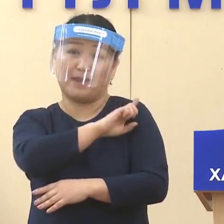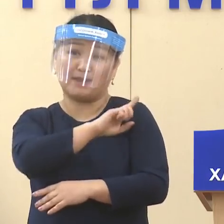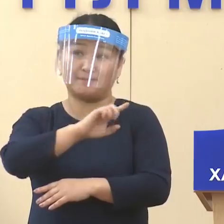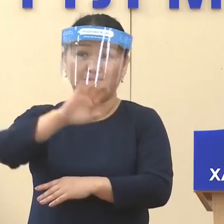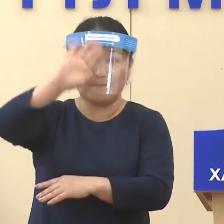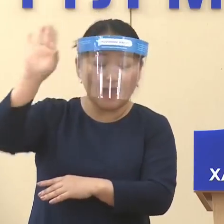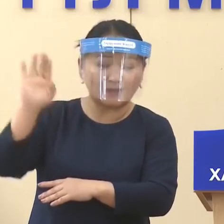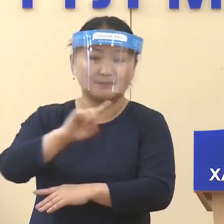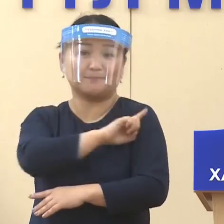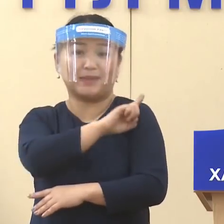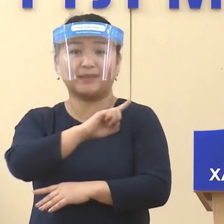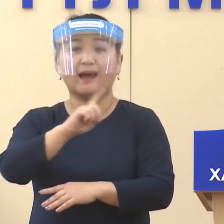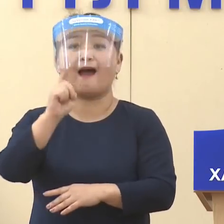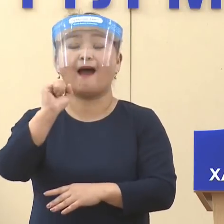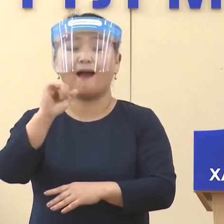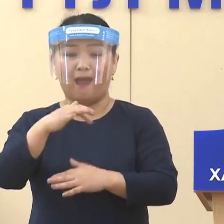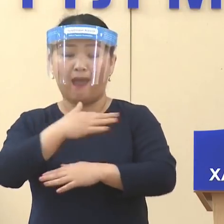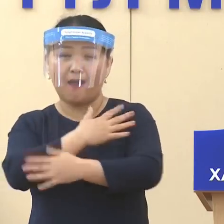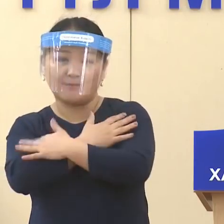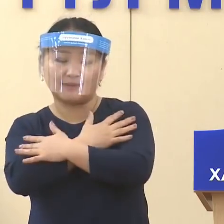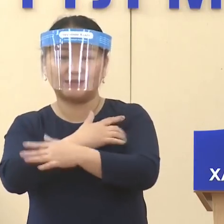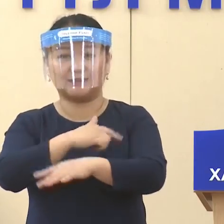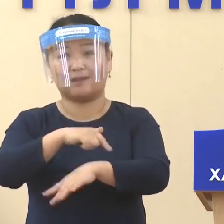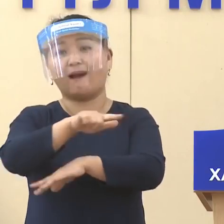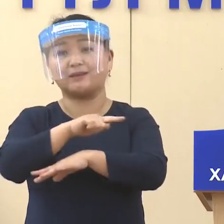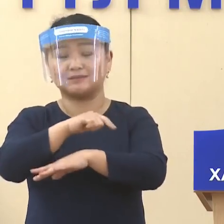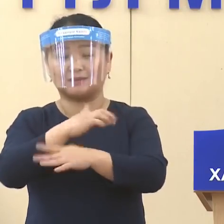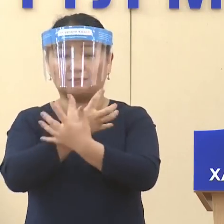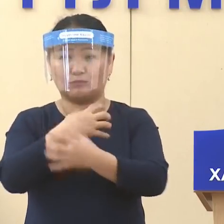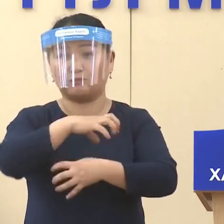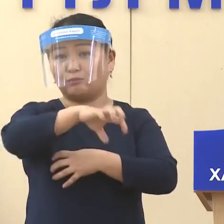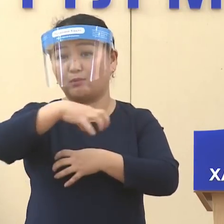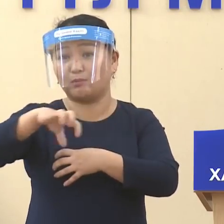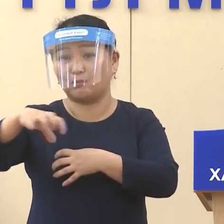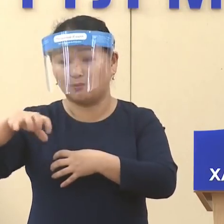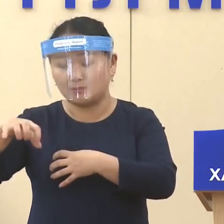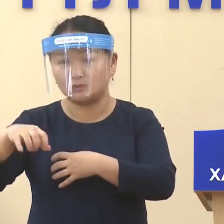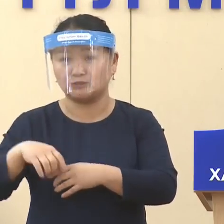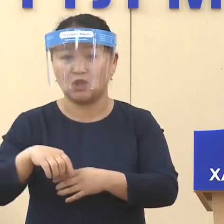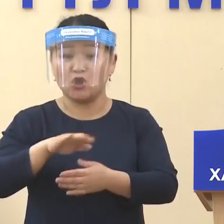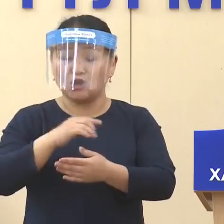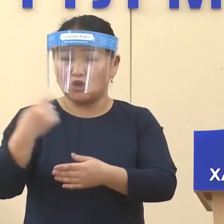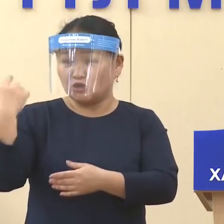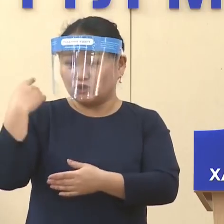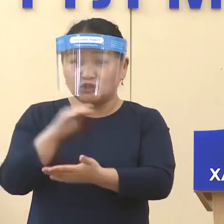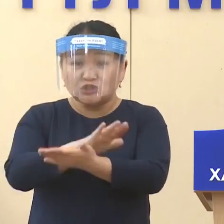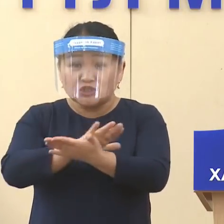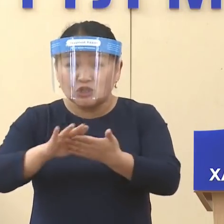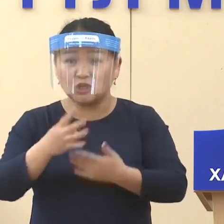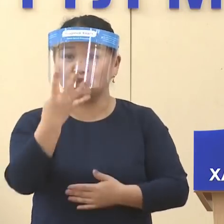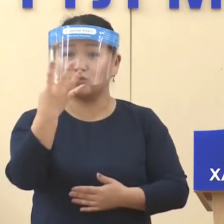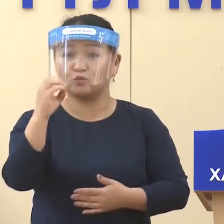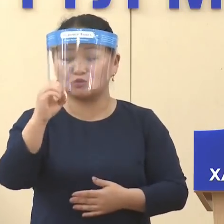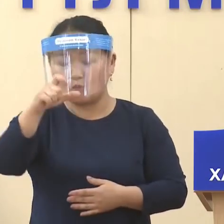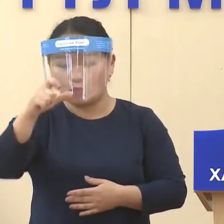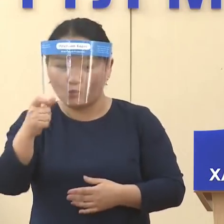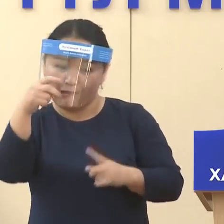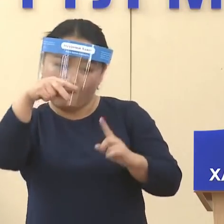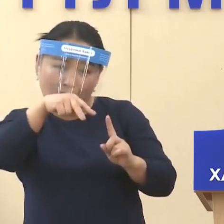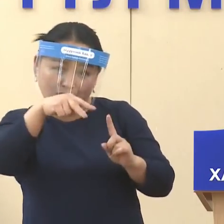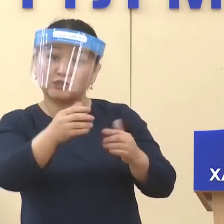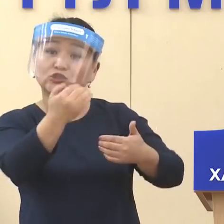суудлын газруудад бол байрлуулсан. За ингээд шинээр өчигдөр нийт 400 хүн ажиглалтанд бол орсон. За 22